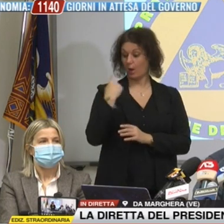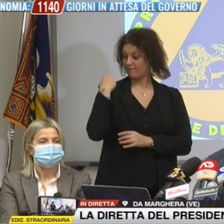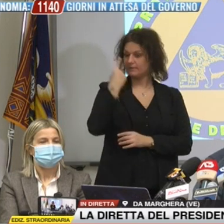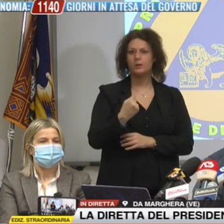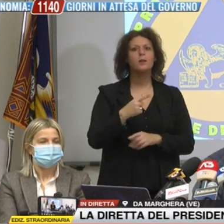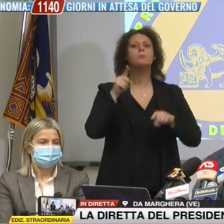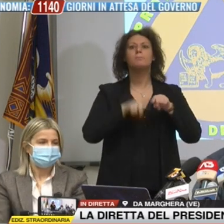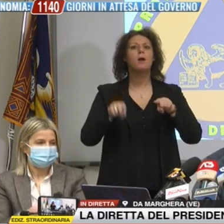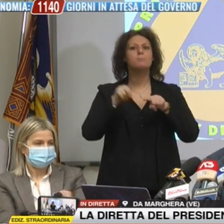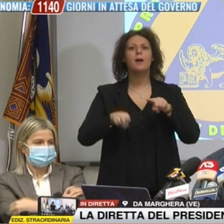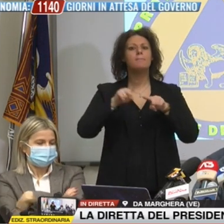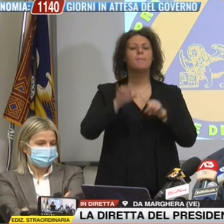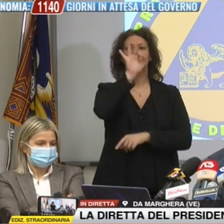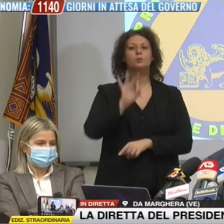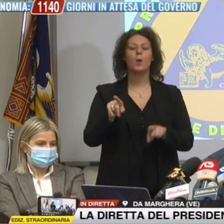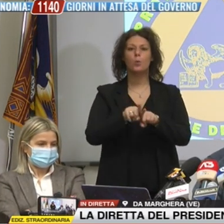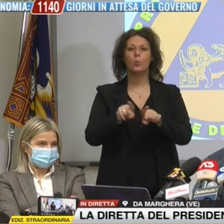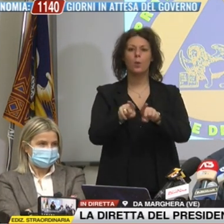E